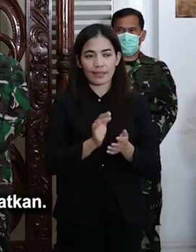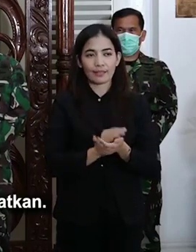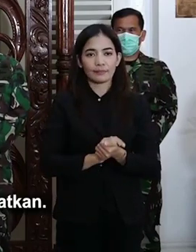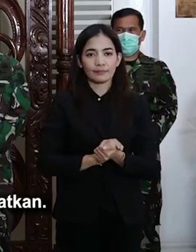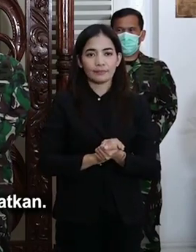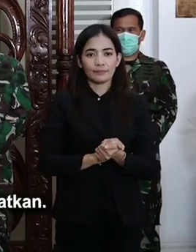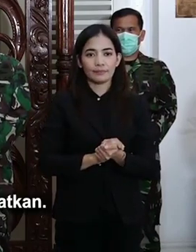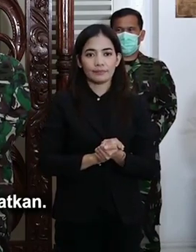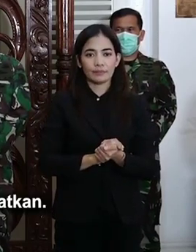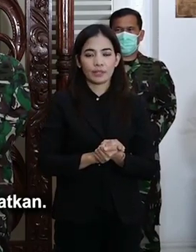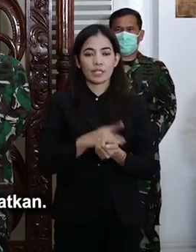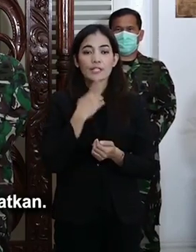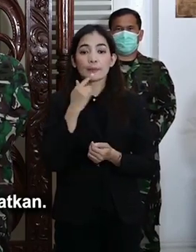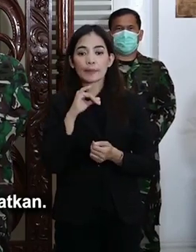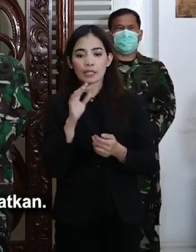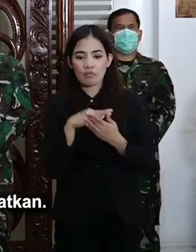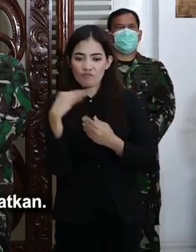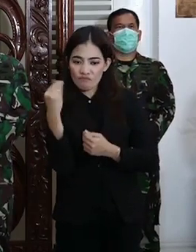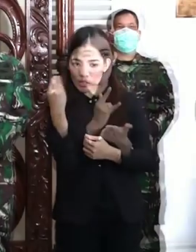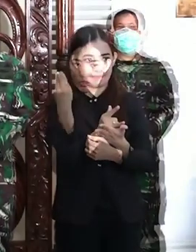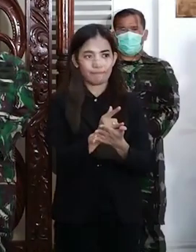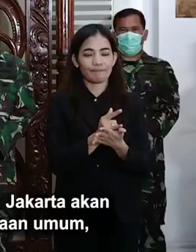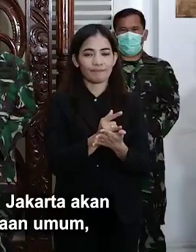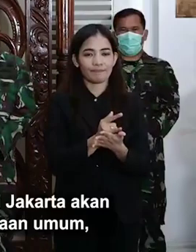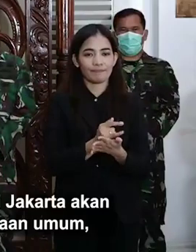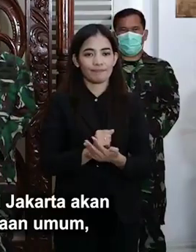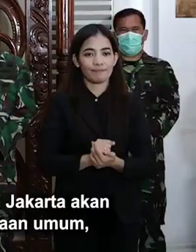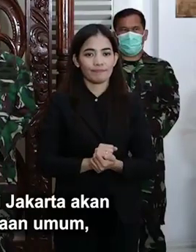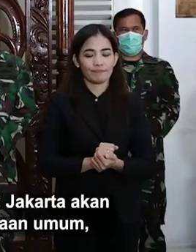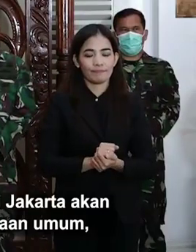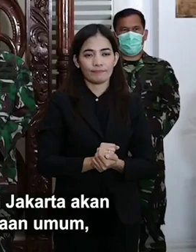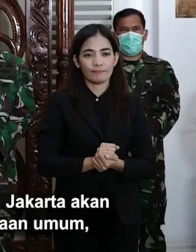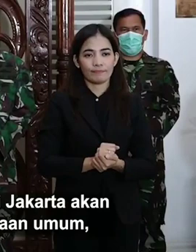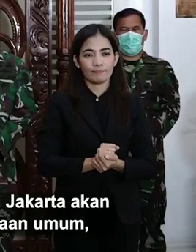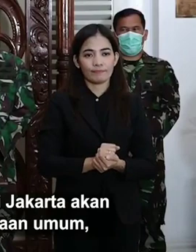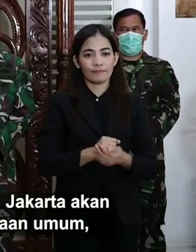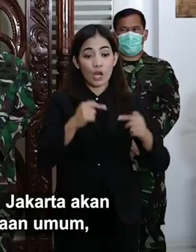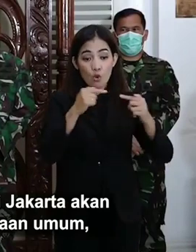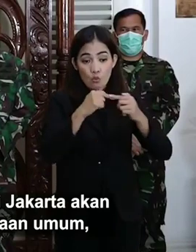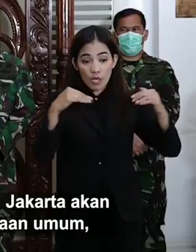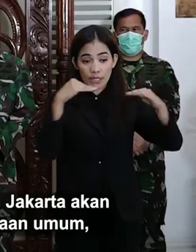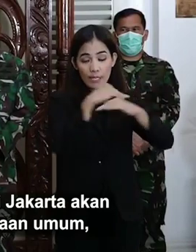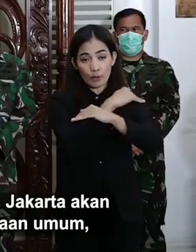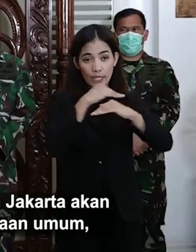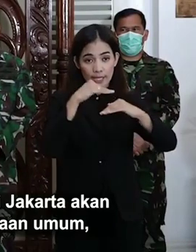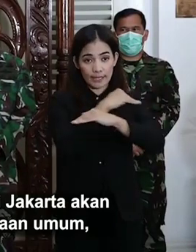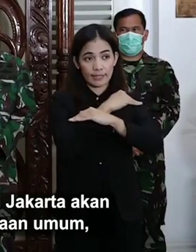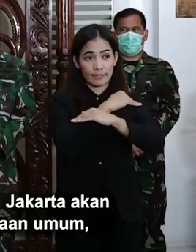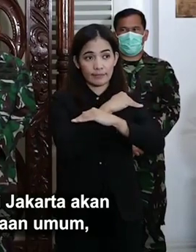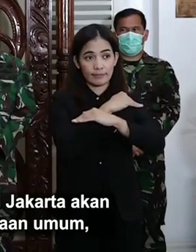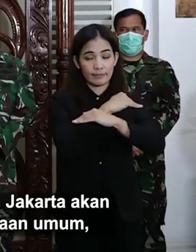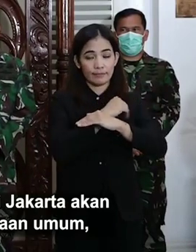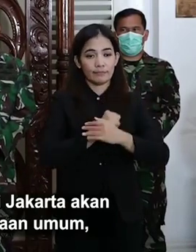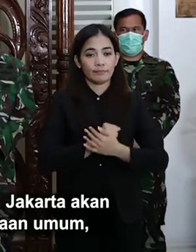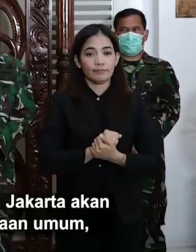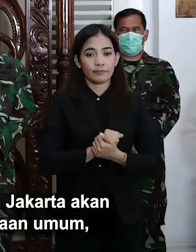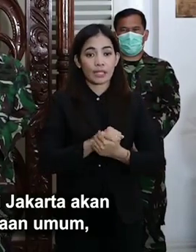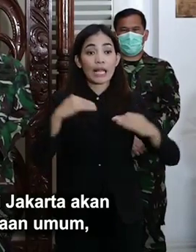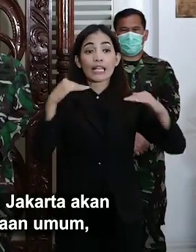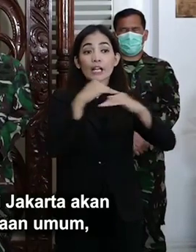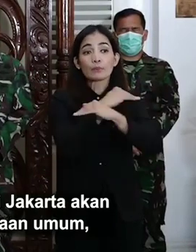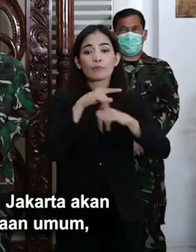Jadi kegiatan patroli akan ditingkatkan. Lalu terkait dengan transportasi. Transportasi